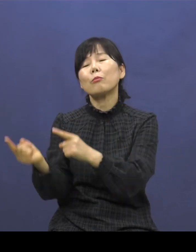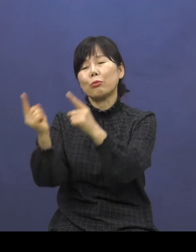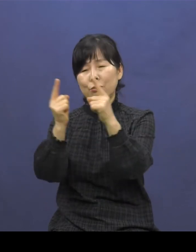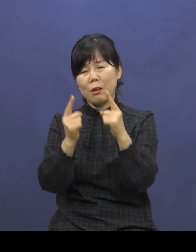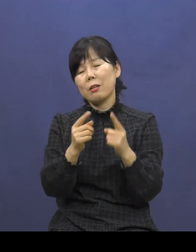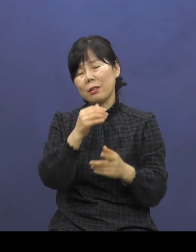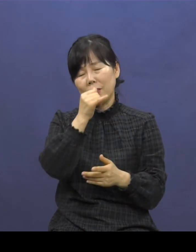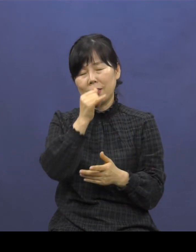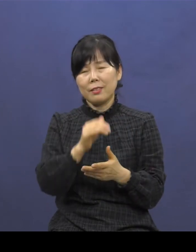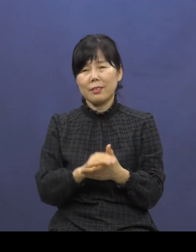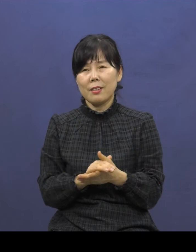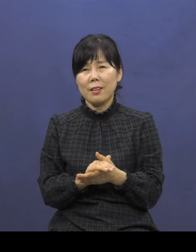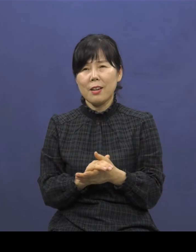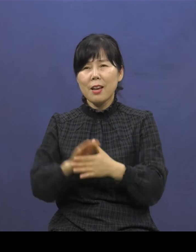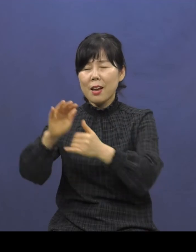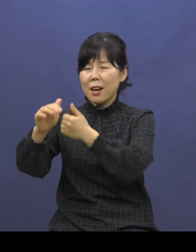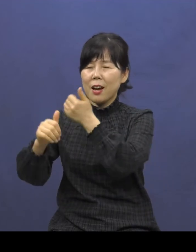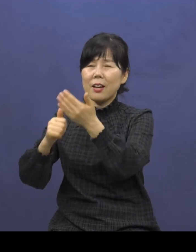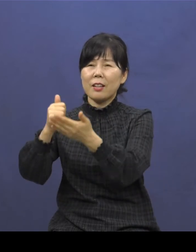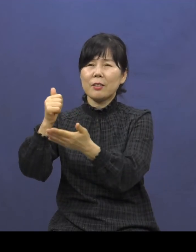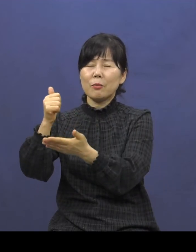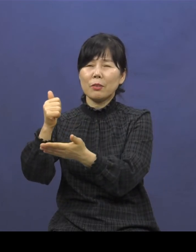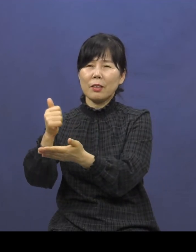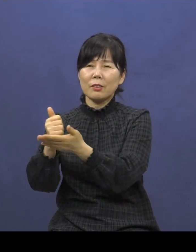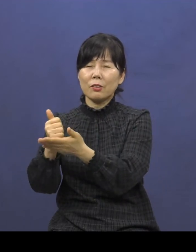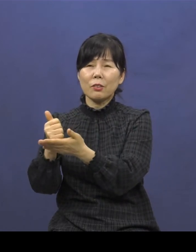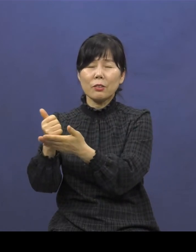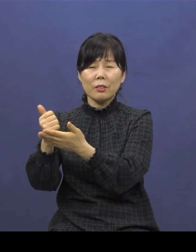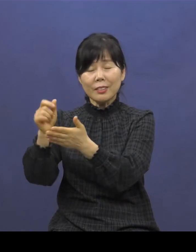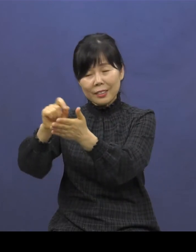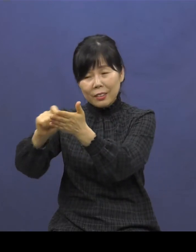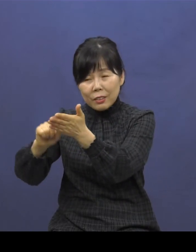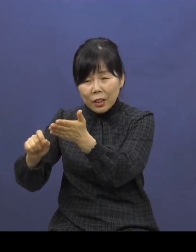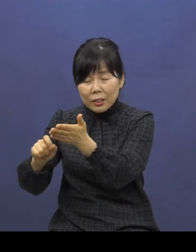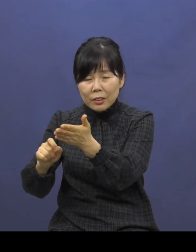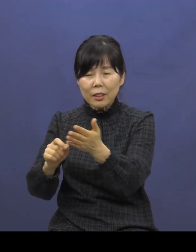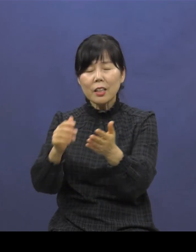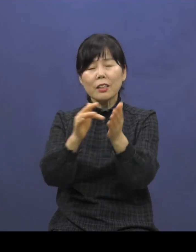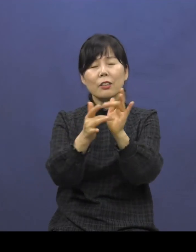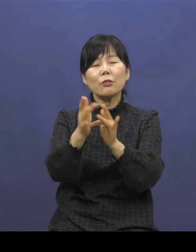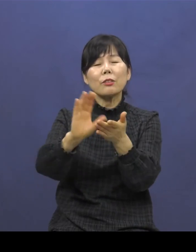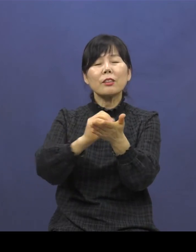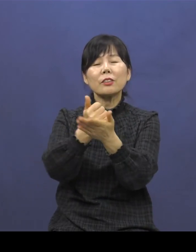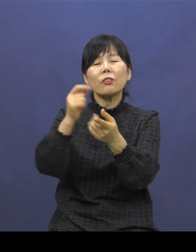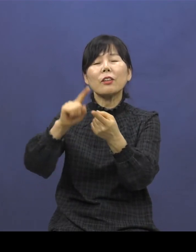3일 만에 살아나셨습니다. 이게 하나님이 쓰신 우리 주님의 스토리예요.